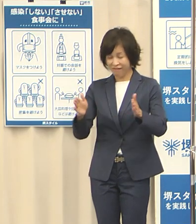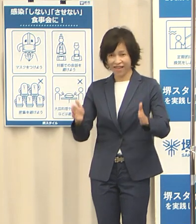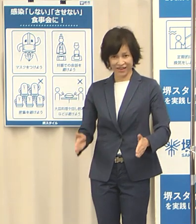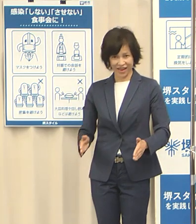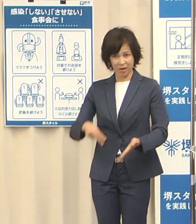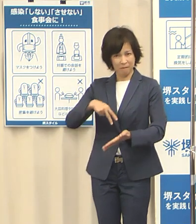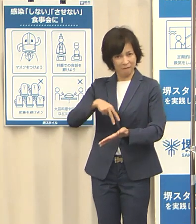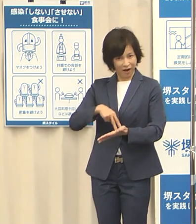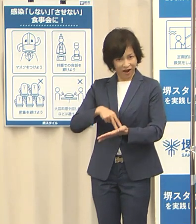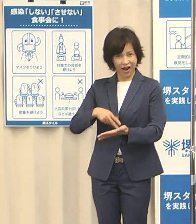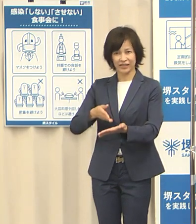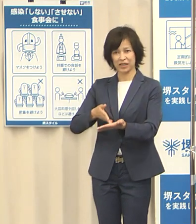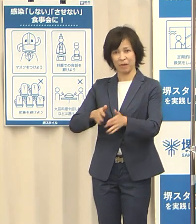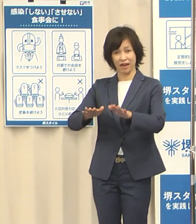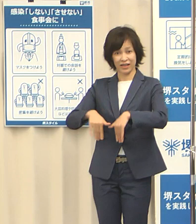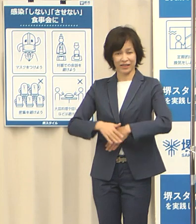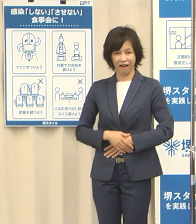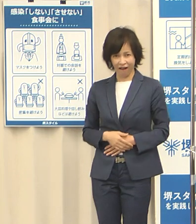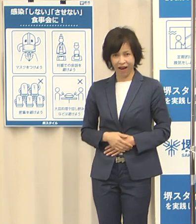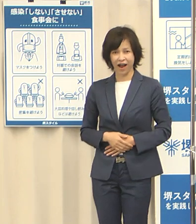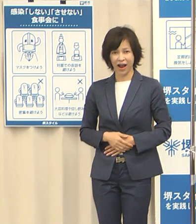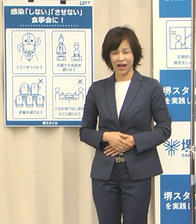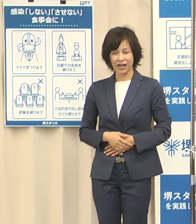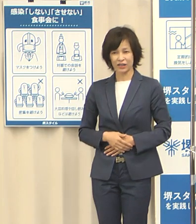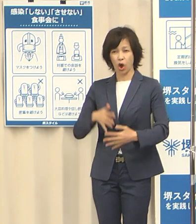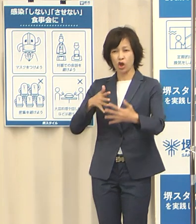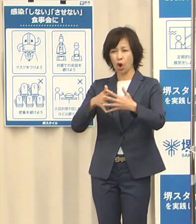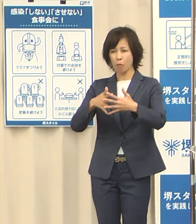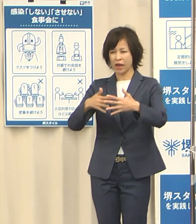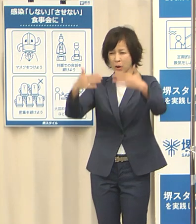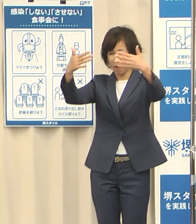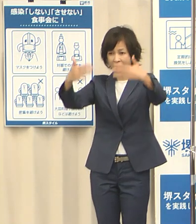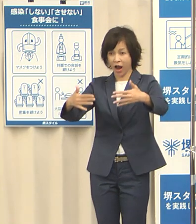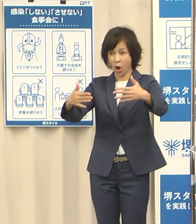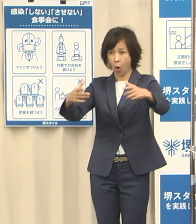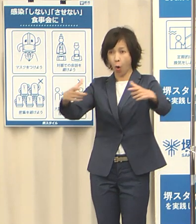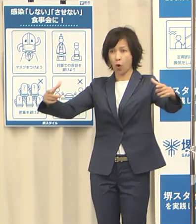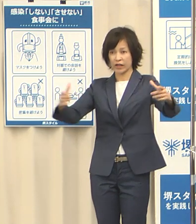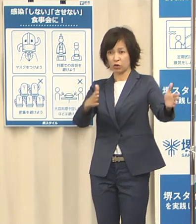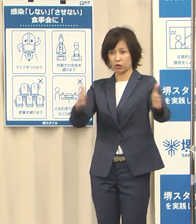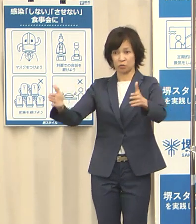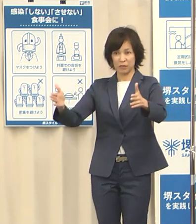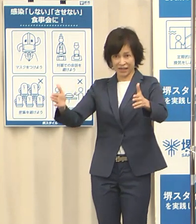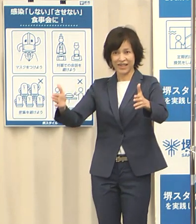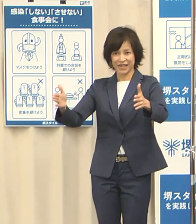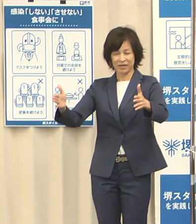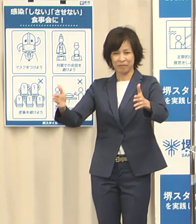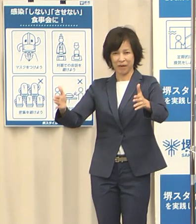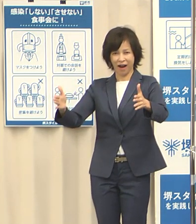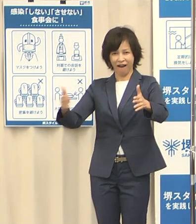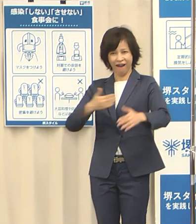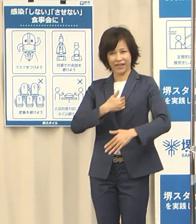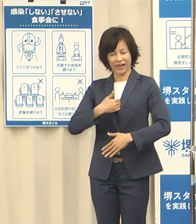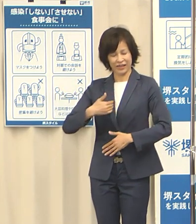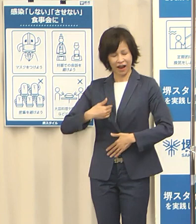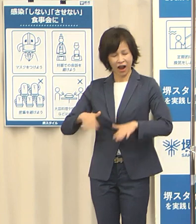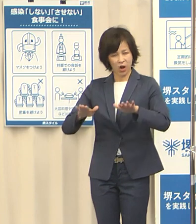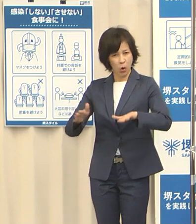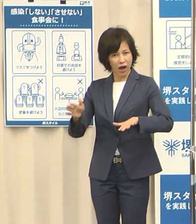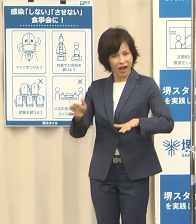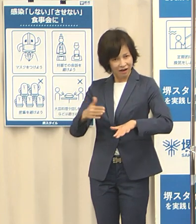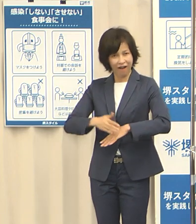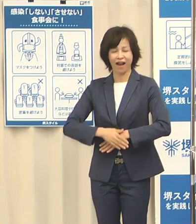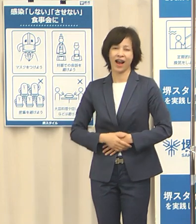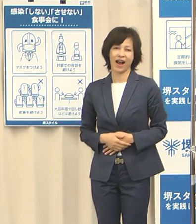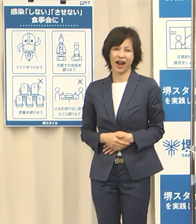用意できないかということをこの町内でも検討しておりまして、それが状況が整ったということで今回から模様替えをさ